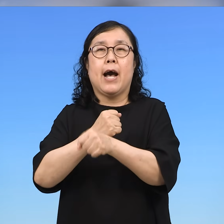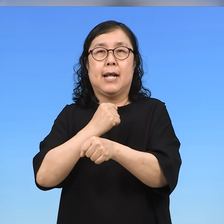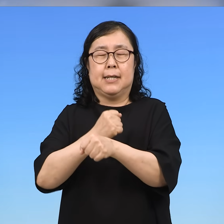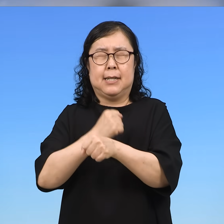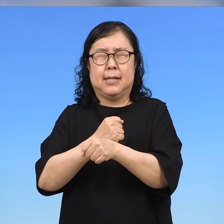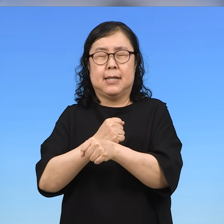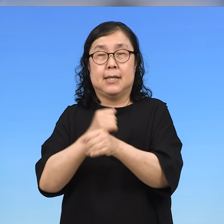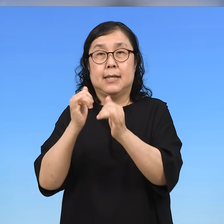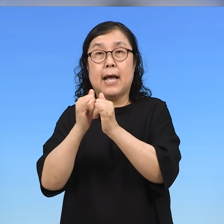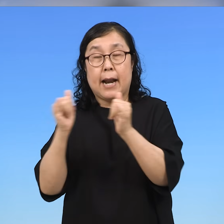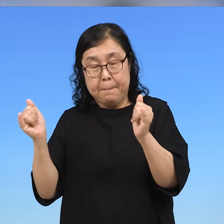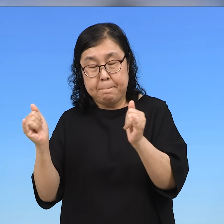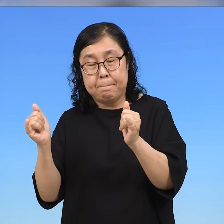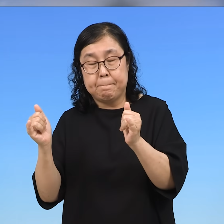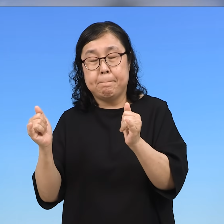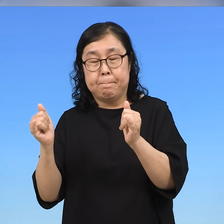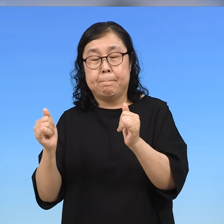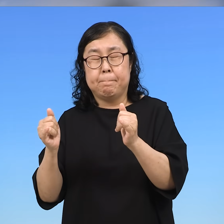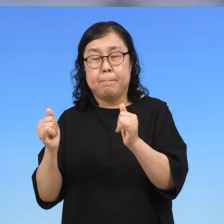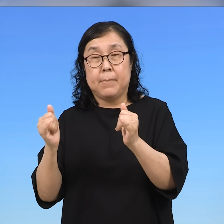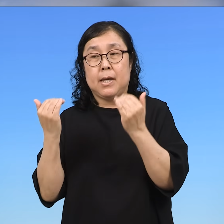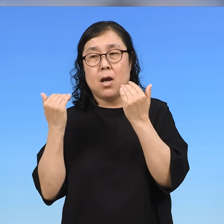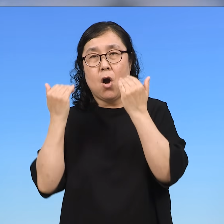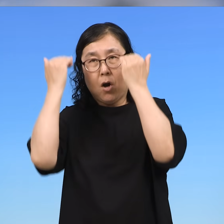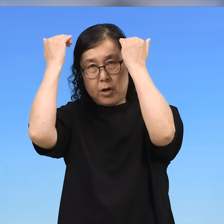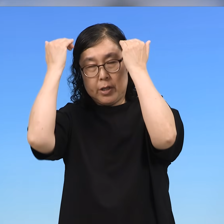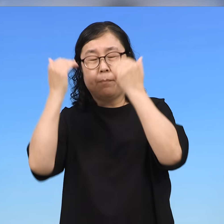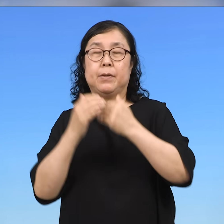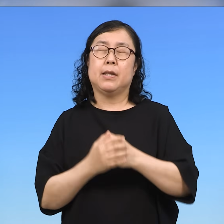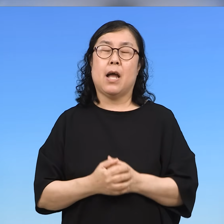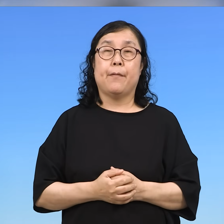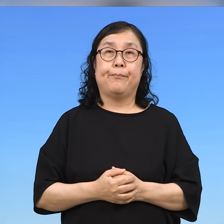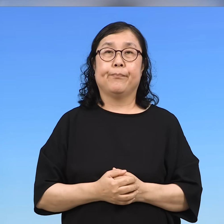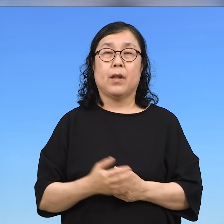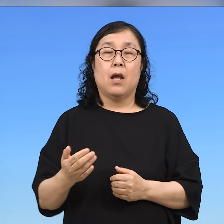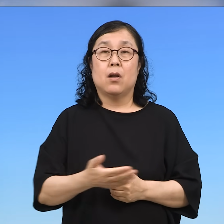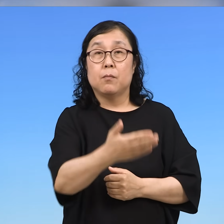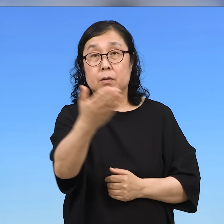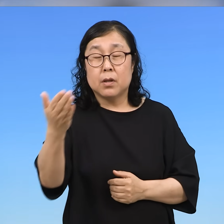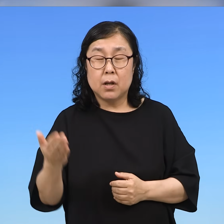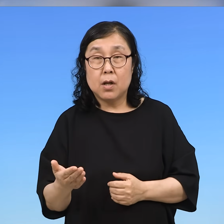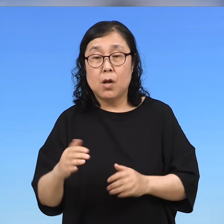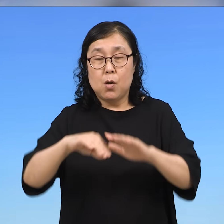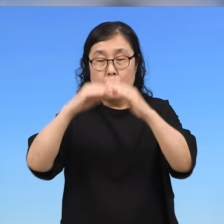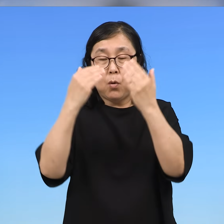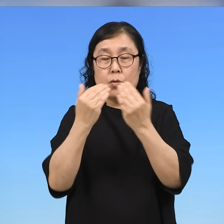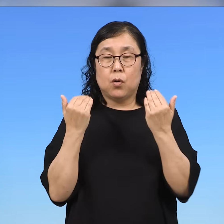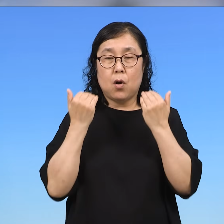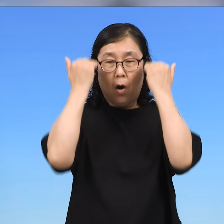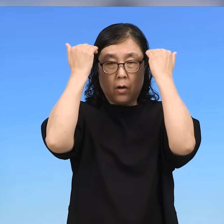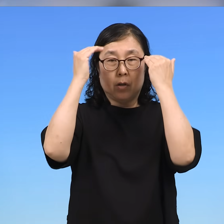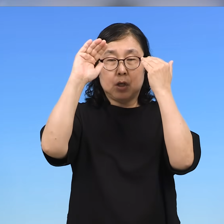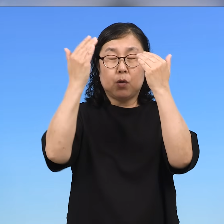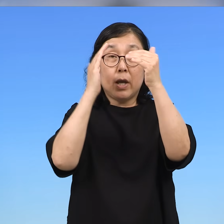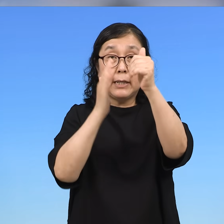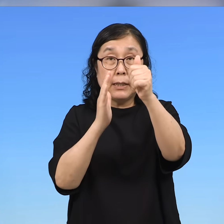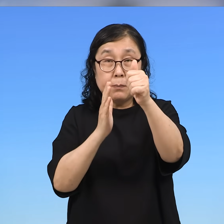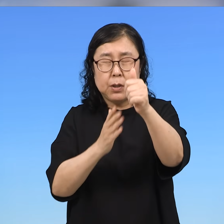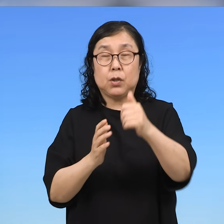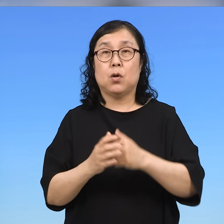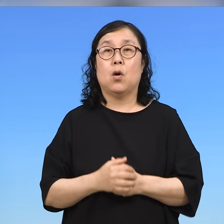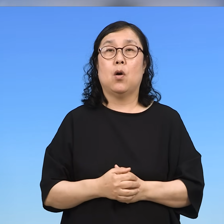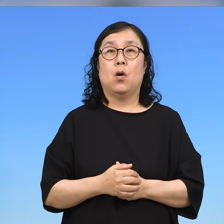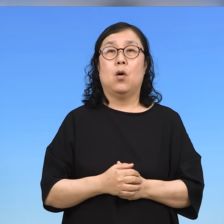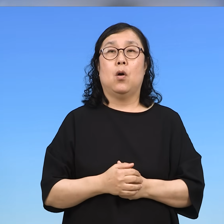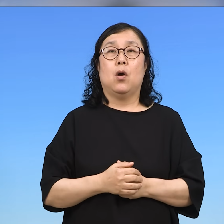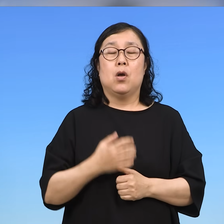사람. 우리 연세 되신 어르신들이 정말 어른이 되시기를 바랍니다. 여러분, 염려가 많으시니까 젊은